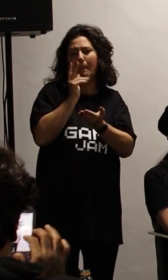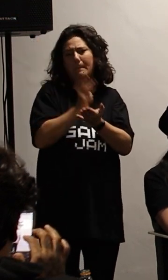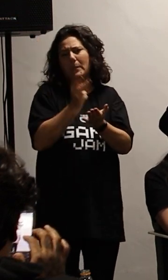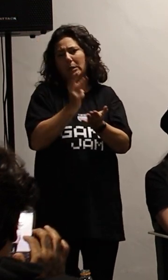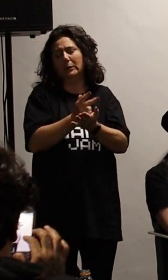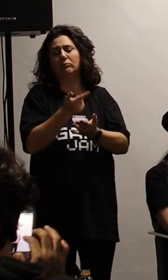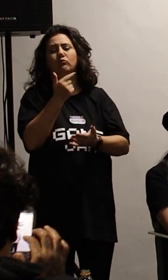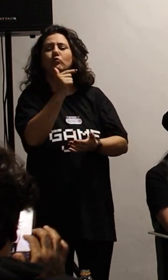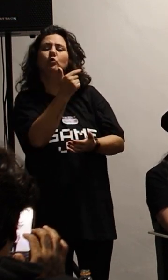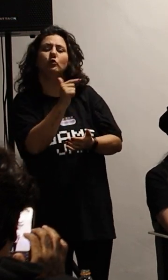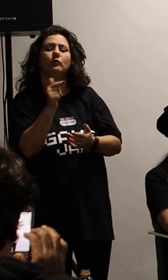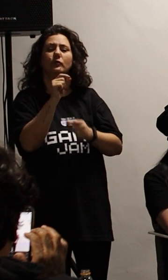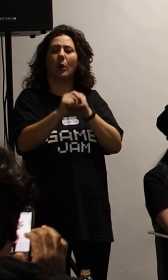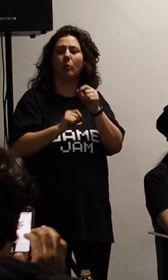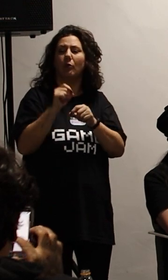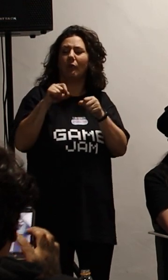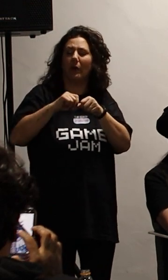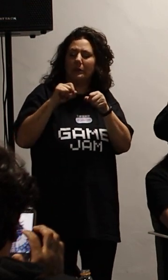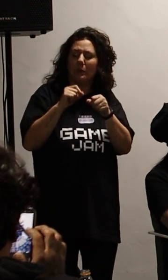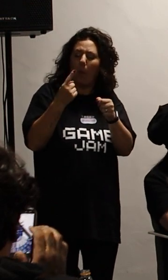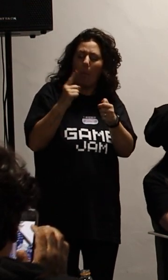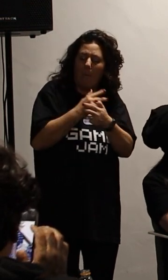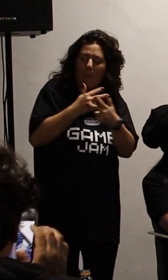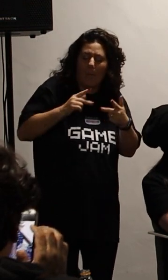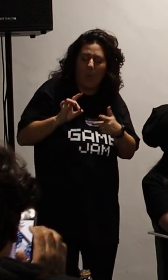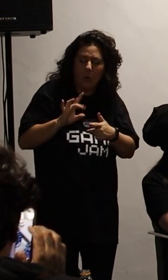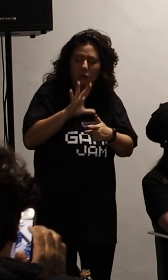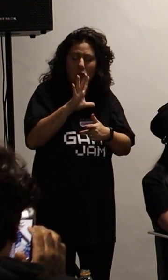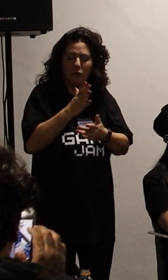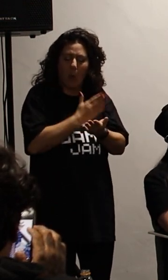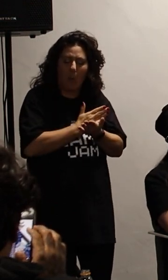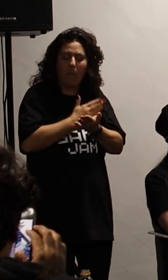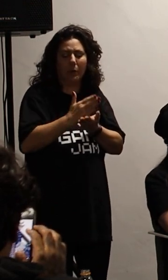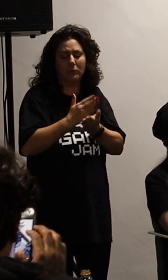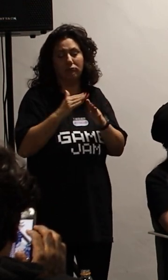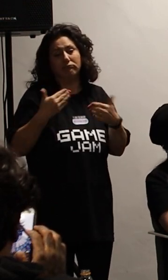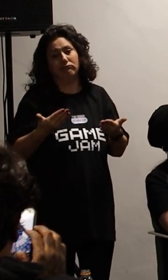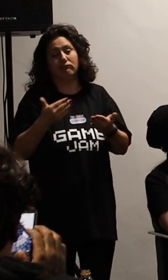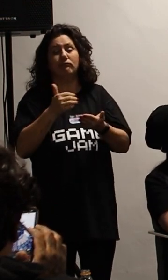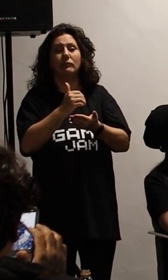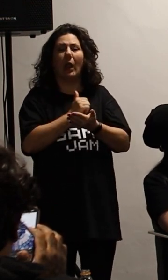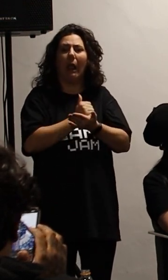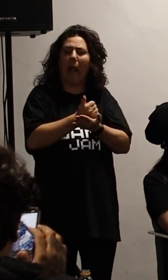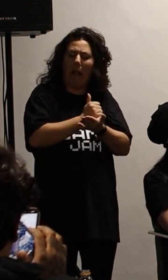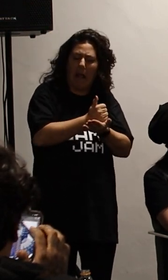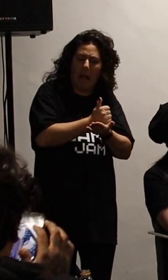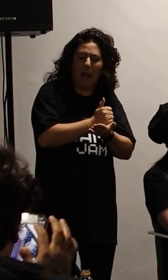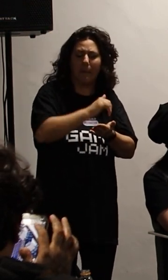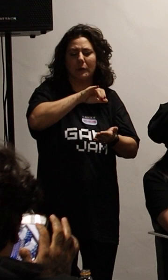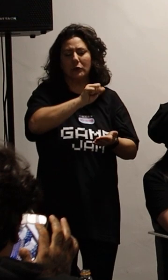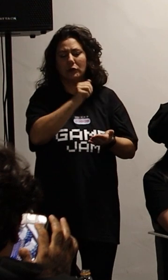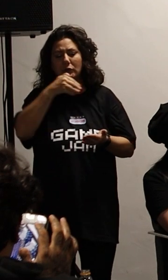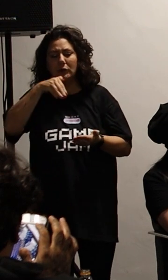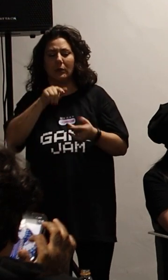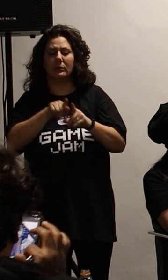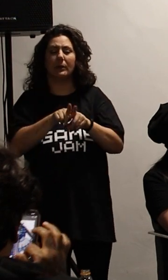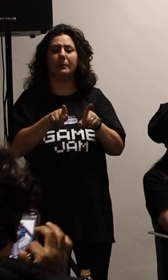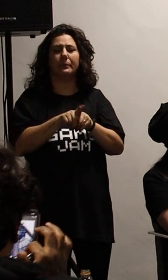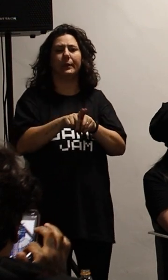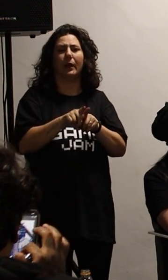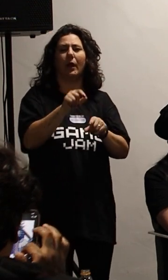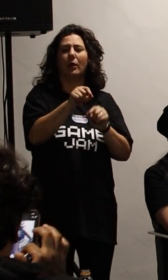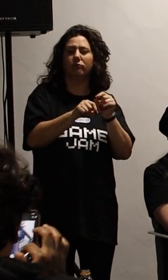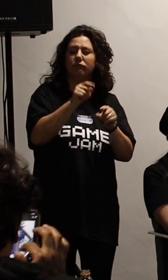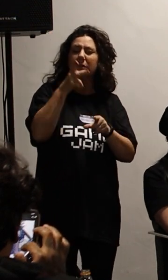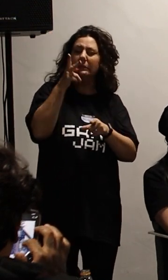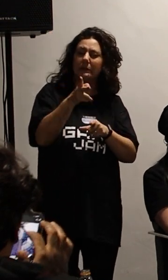não esteja ainda produzindo alguma coisa, esteja só iniciando. E as Game Jams, né? Porque a Game Jam, por exemplo,